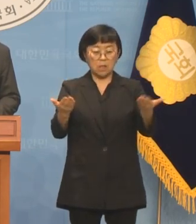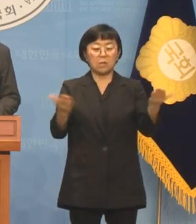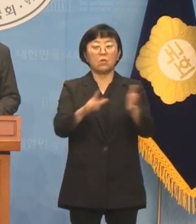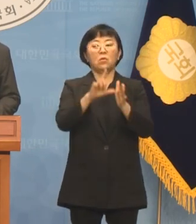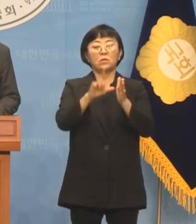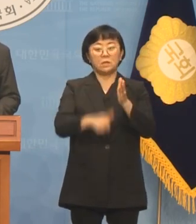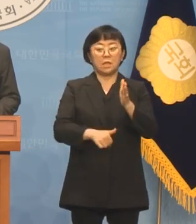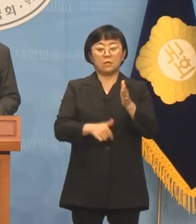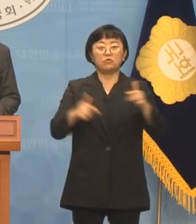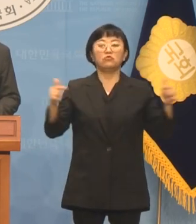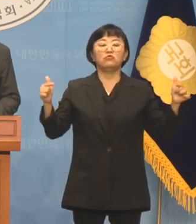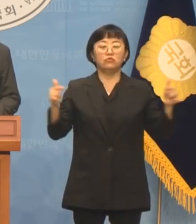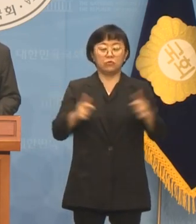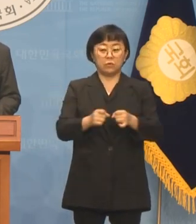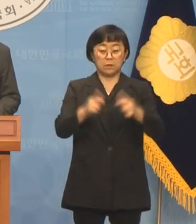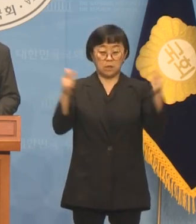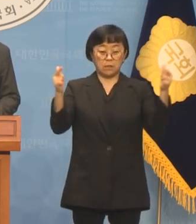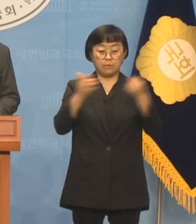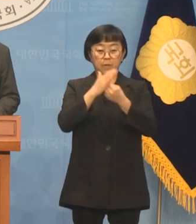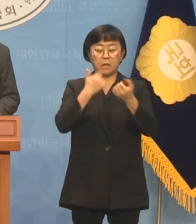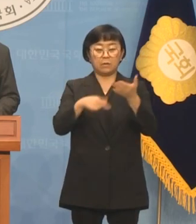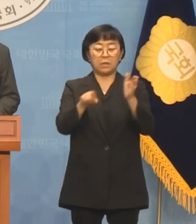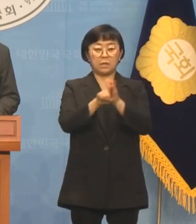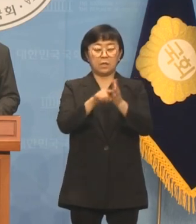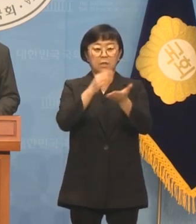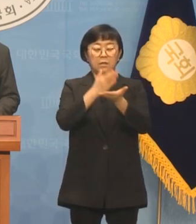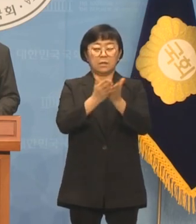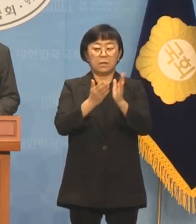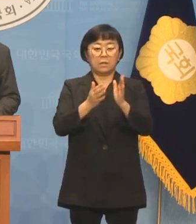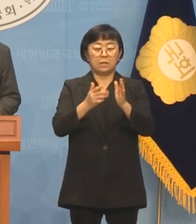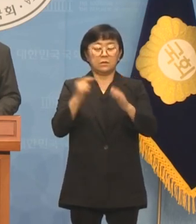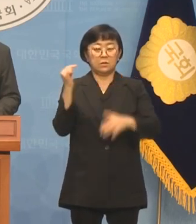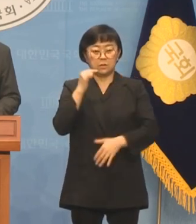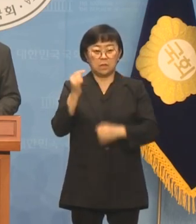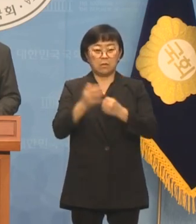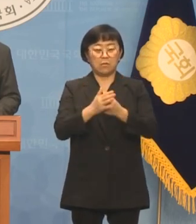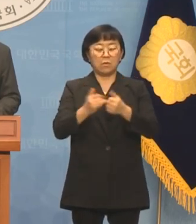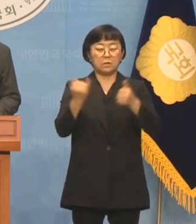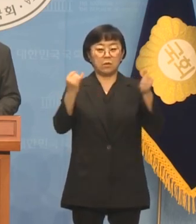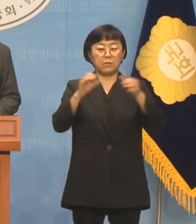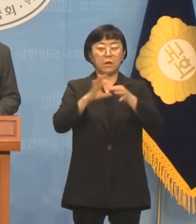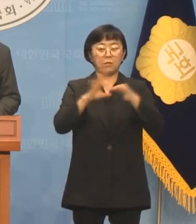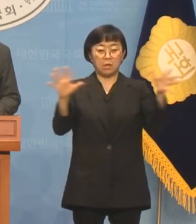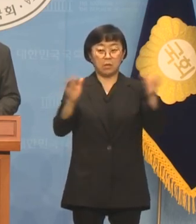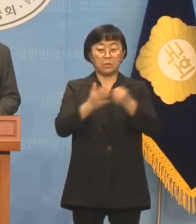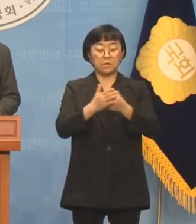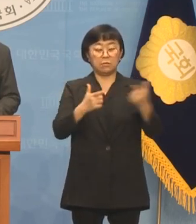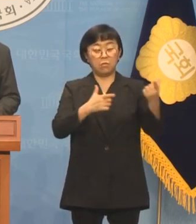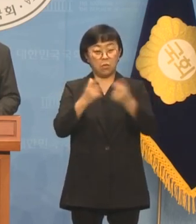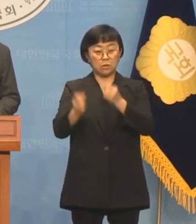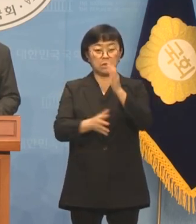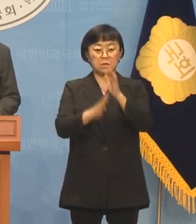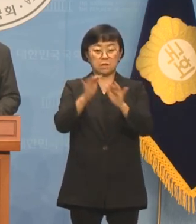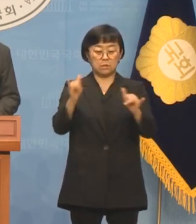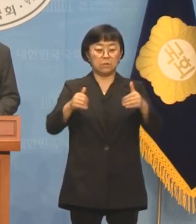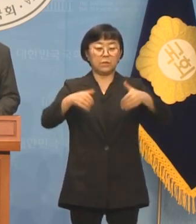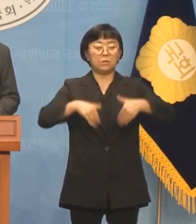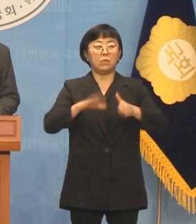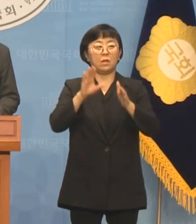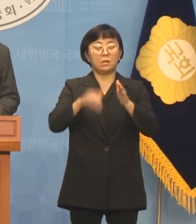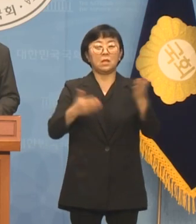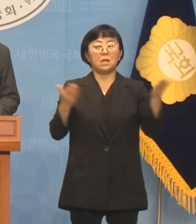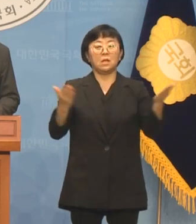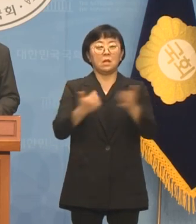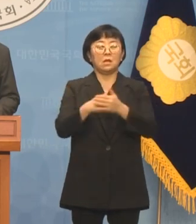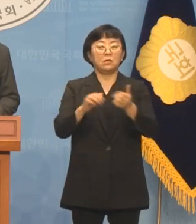단축 제도를 확대 실시하여 돌봄 이용 근무제를 강화하고 성별에 관계없이 모든 시민이 필요한 시기에 일과